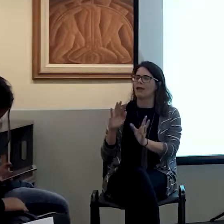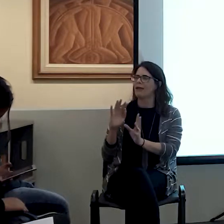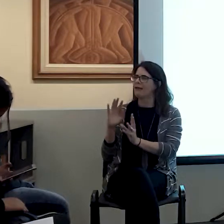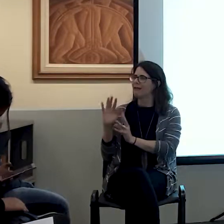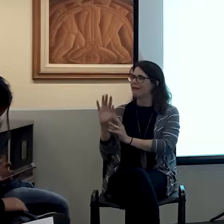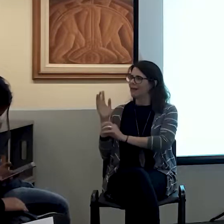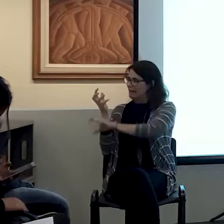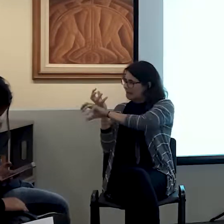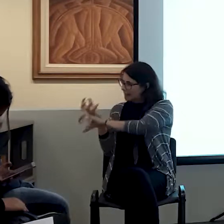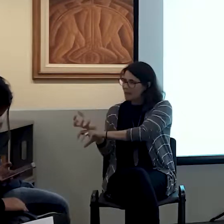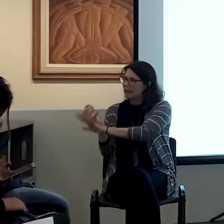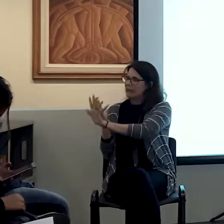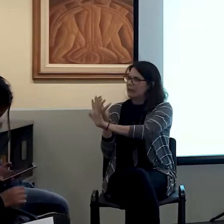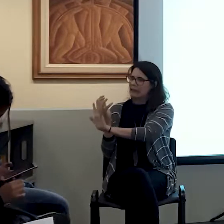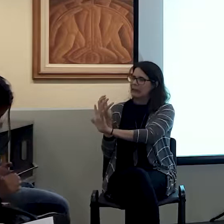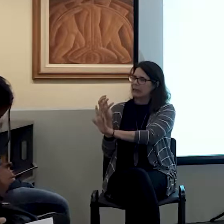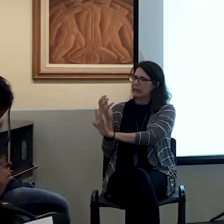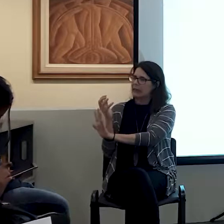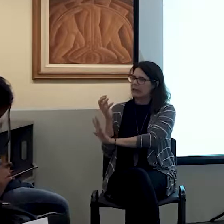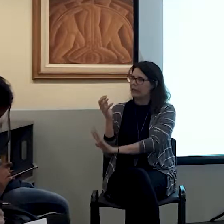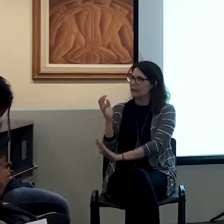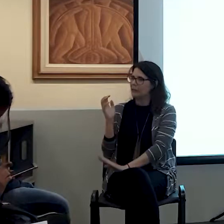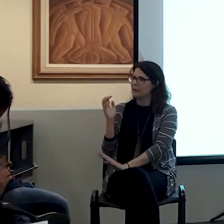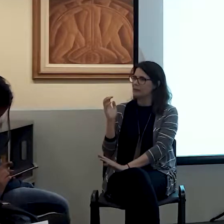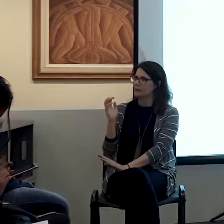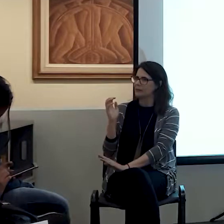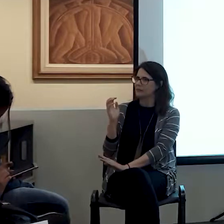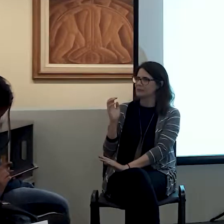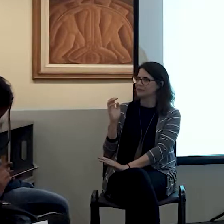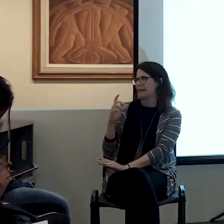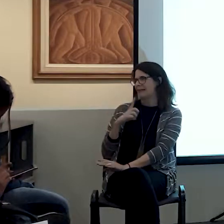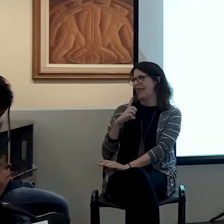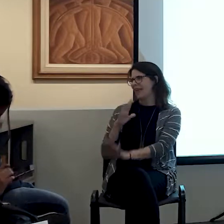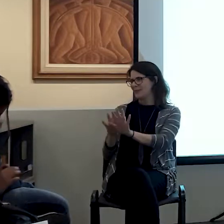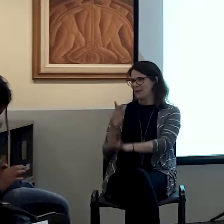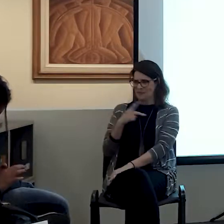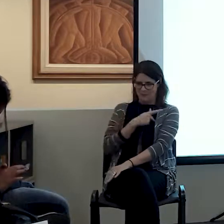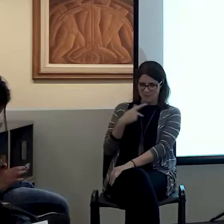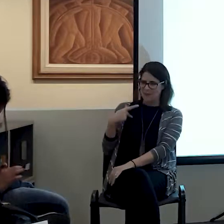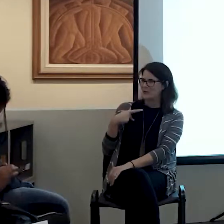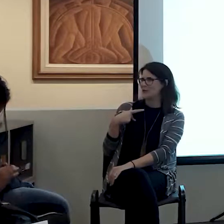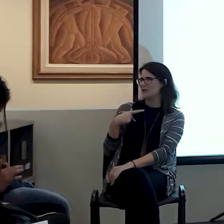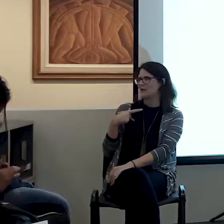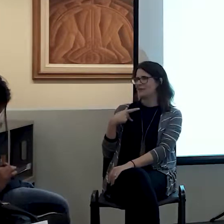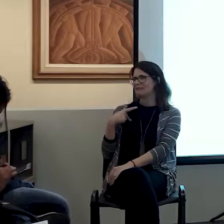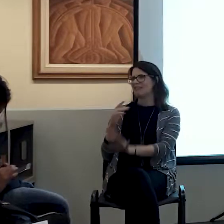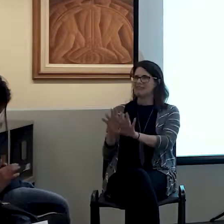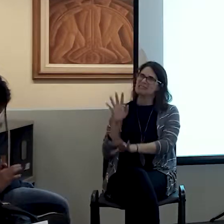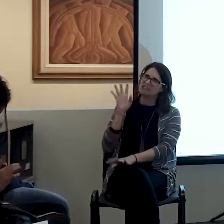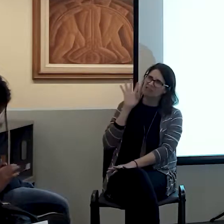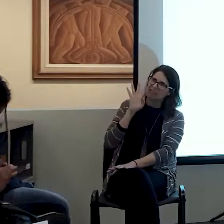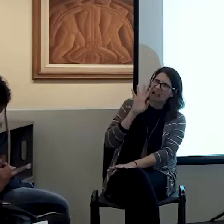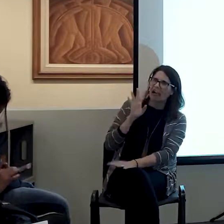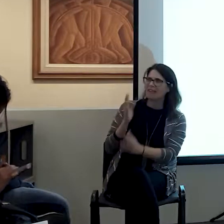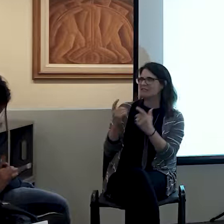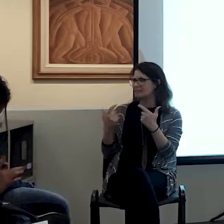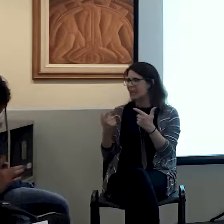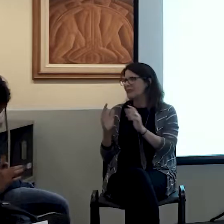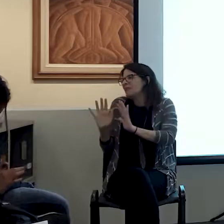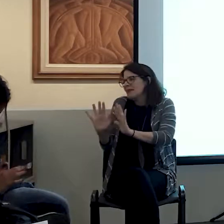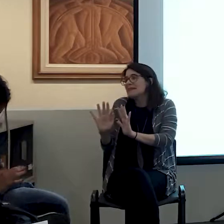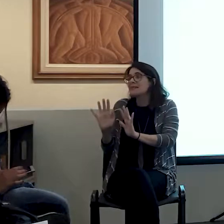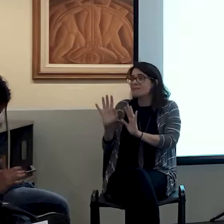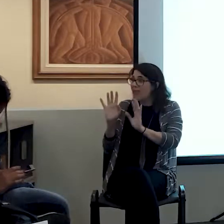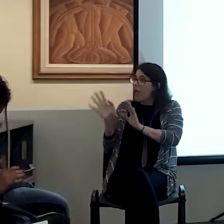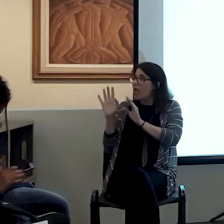caras chatos entram e tal, né? Os professores, às vezes, legais, outros não. Aquilo também é um saber específico,